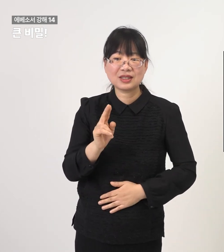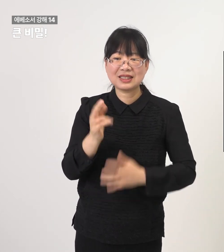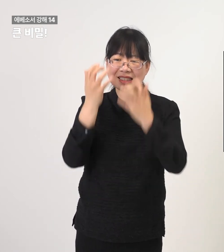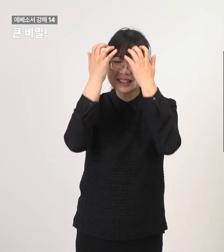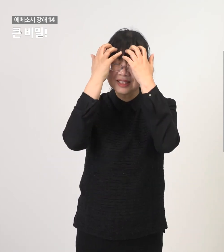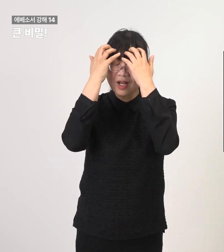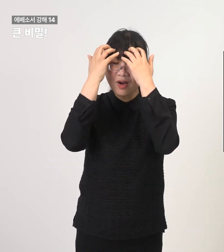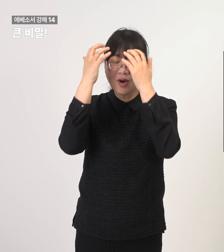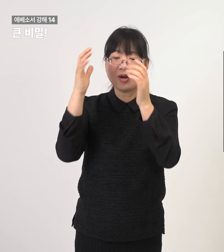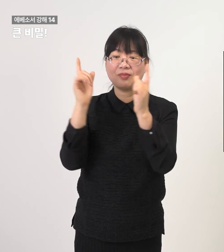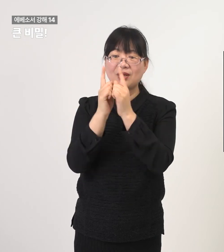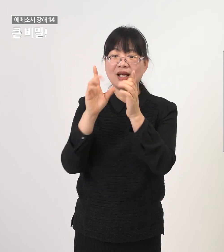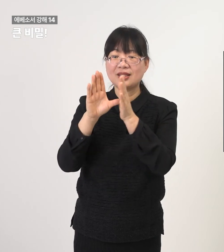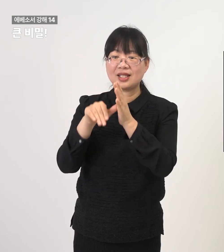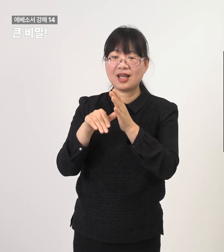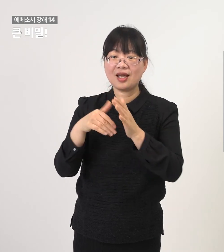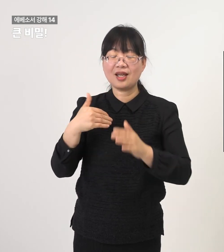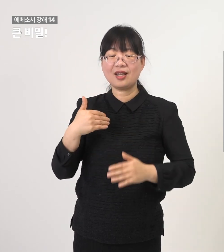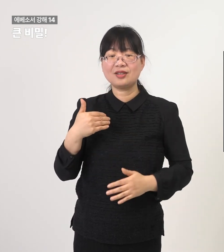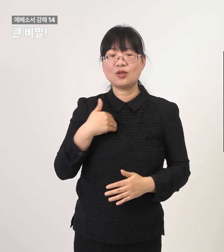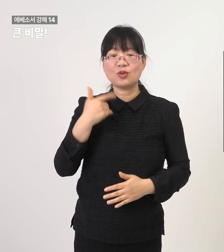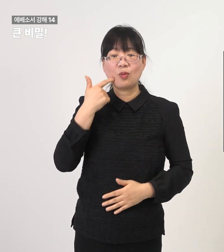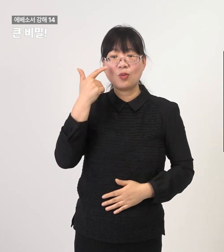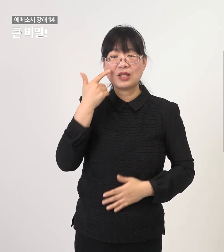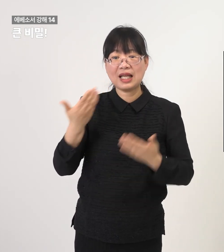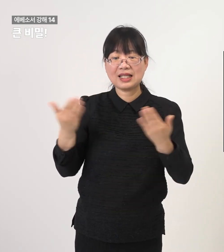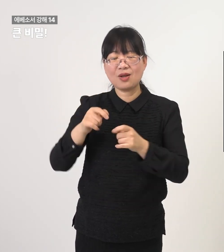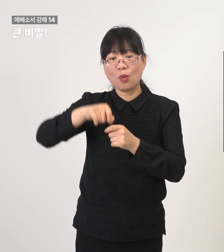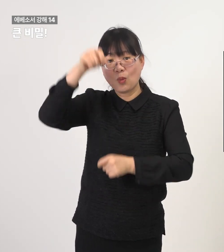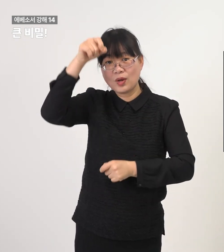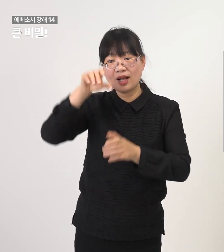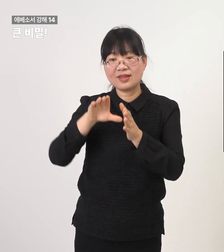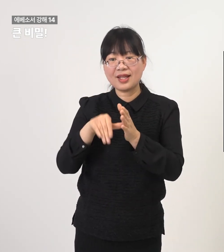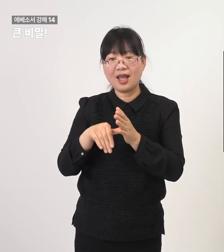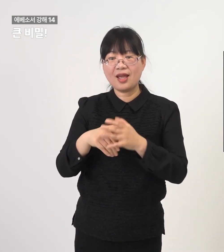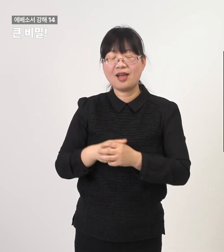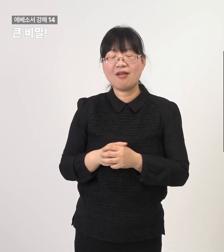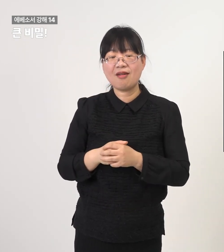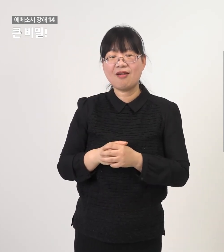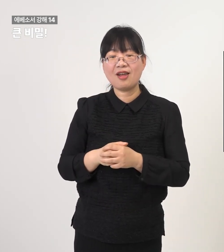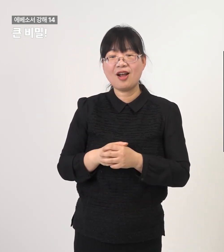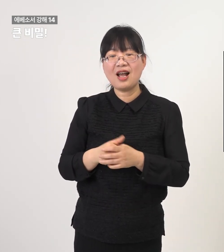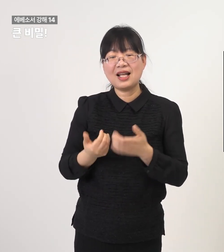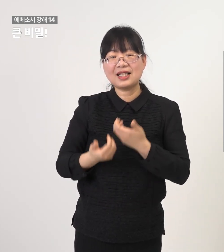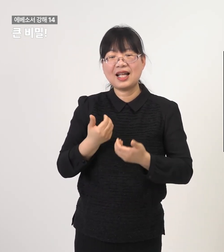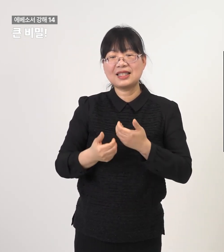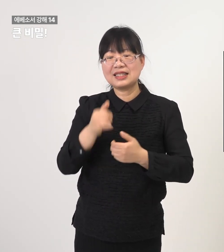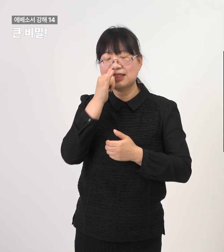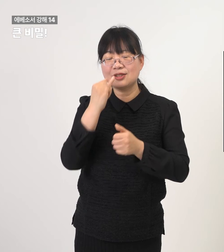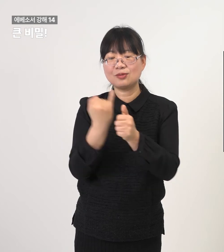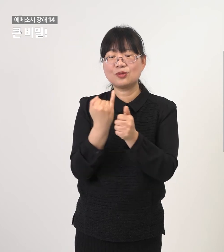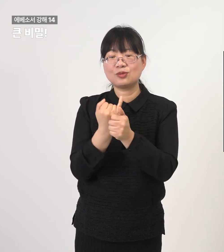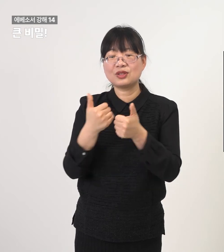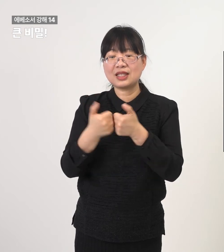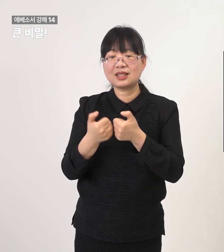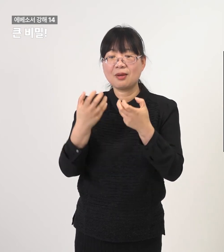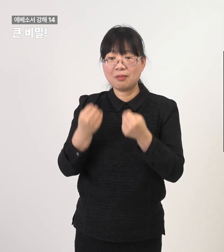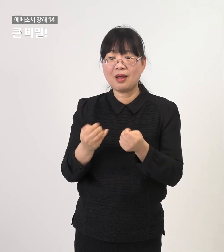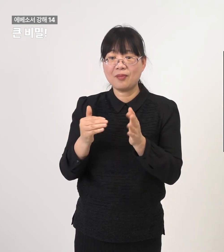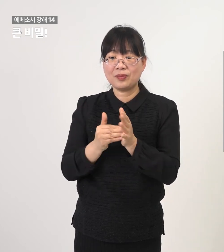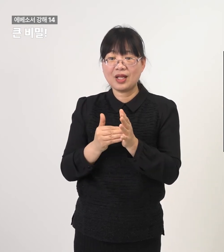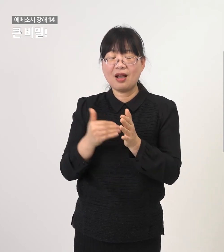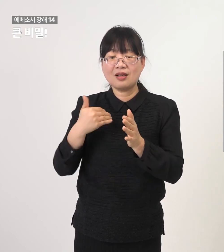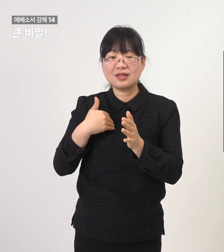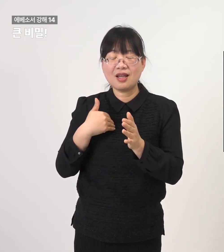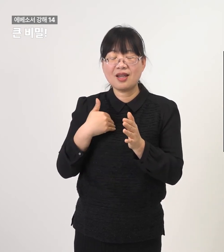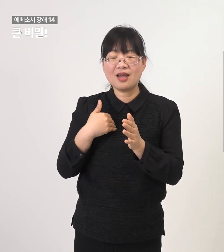시련 속에서 저도요, 이렇게 목회를 오래 하다 보면 그런 부부 상담을 왜 안 하겠어요? 그러면